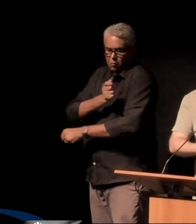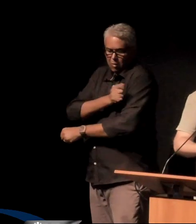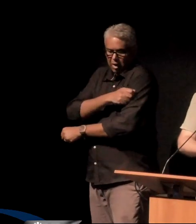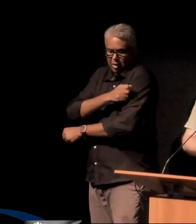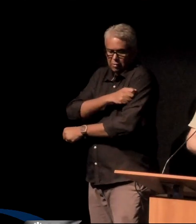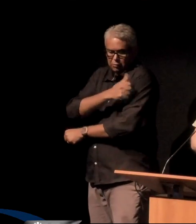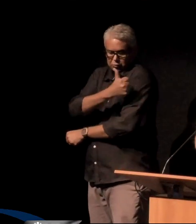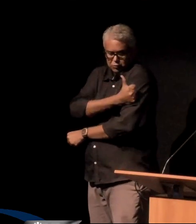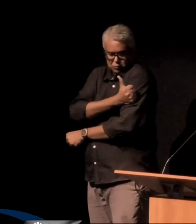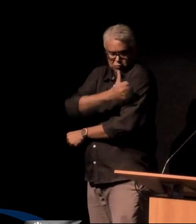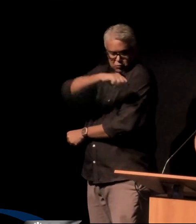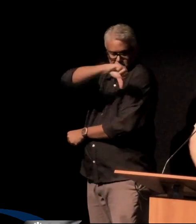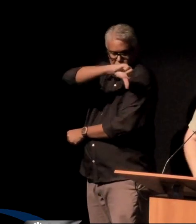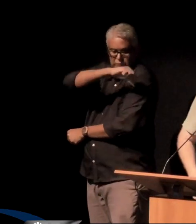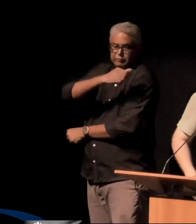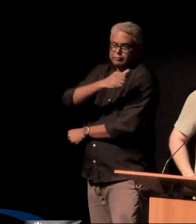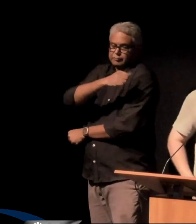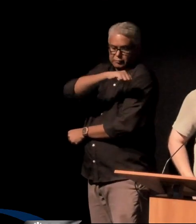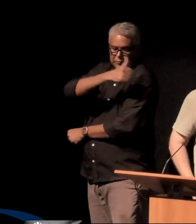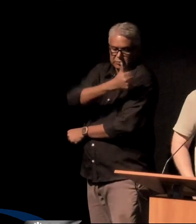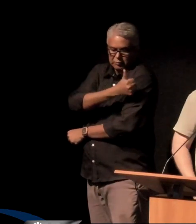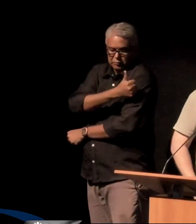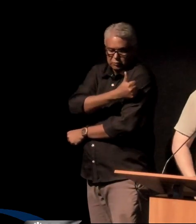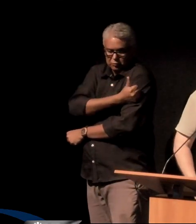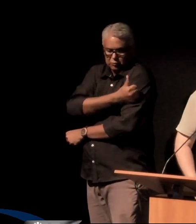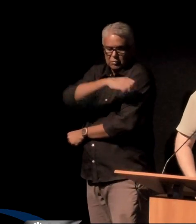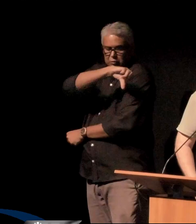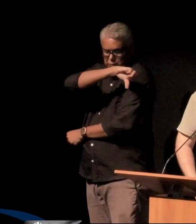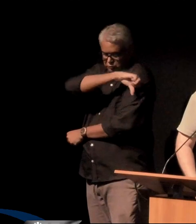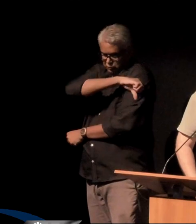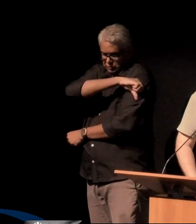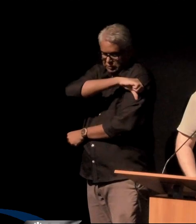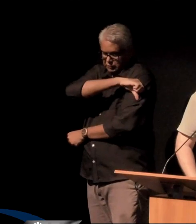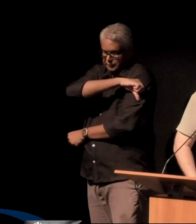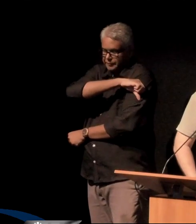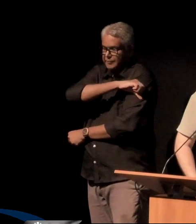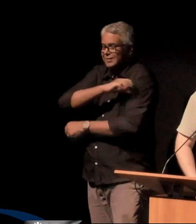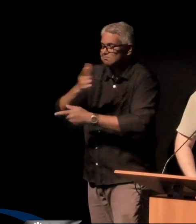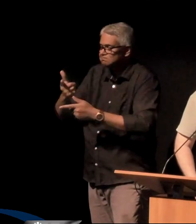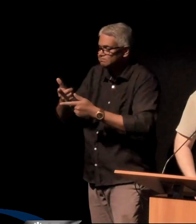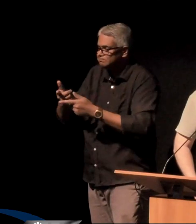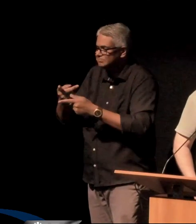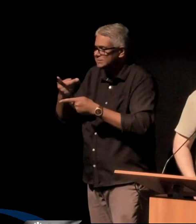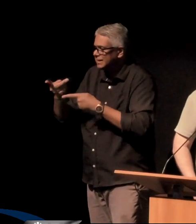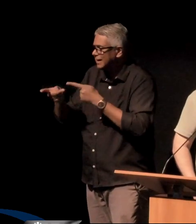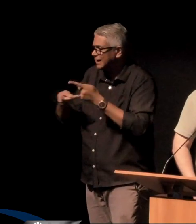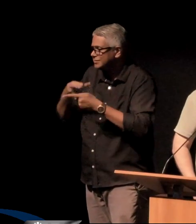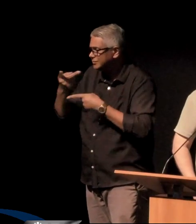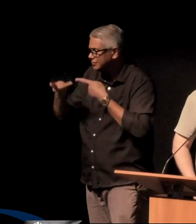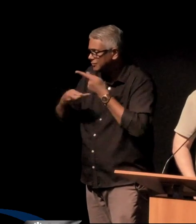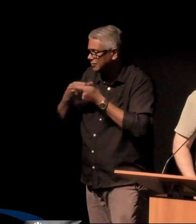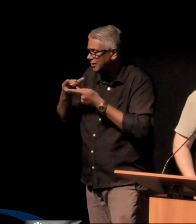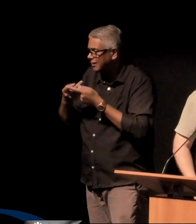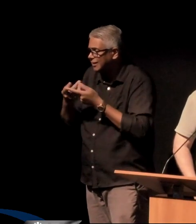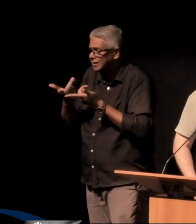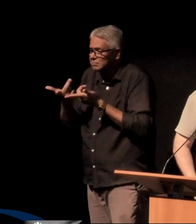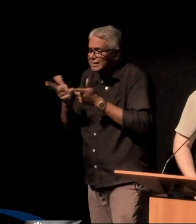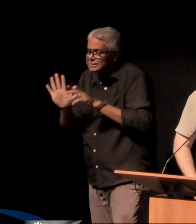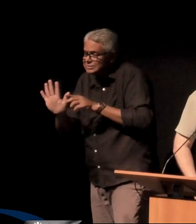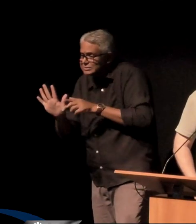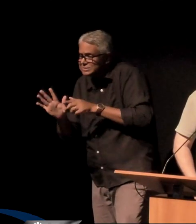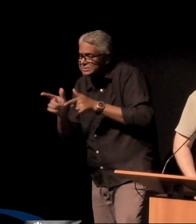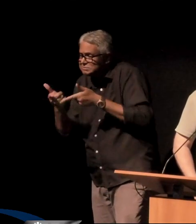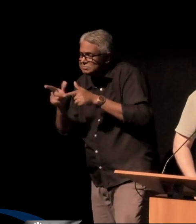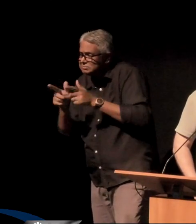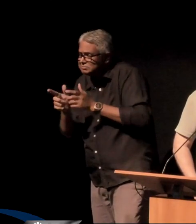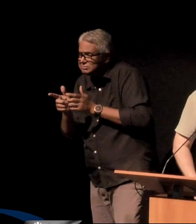por exemplo né são maiores falo mas não tem isso não é uma realidade Daquela turma escola até né não